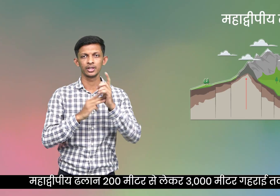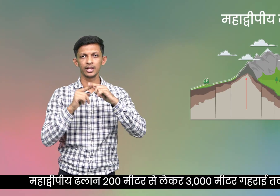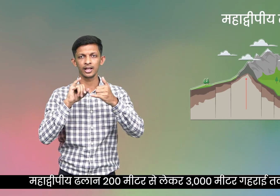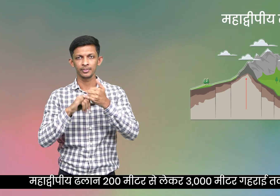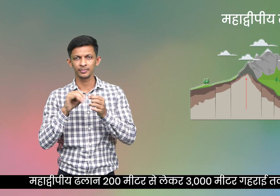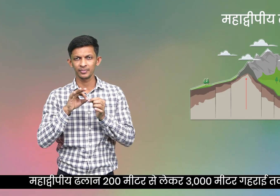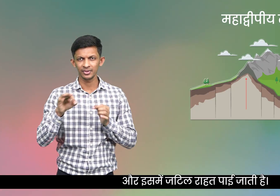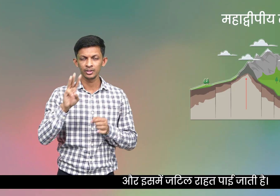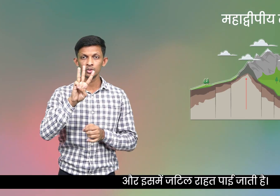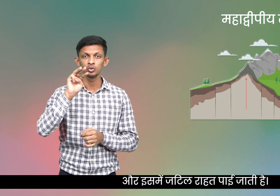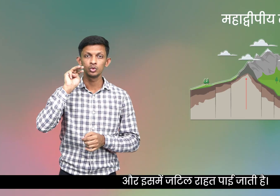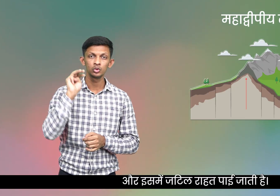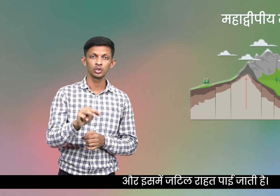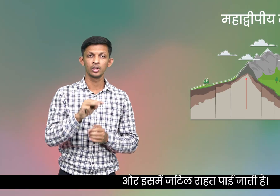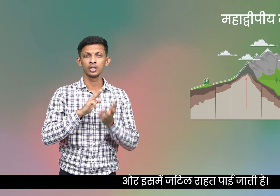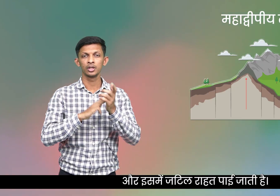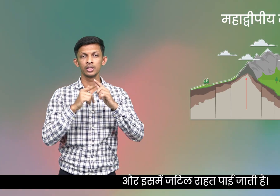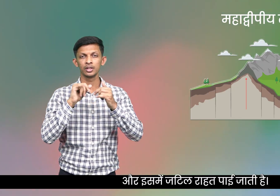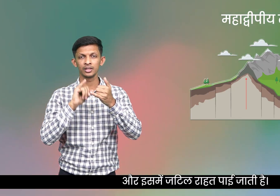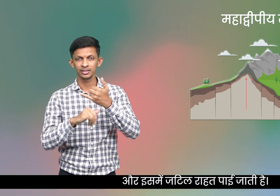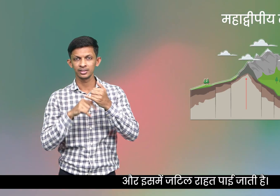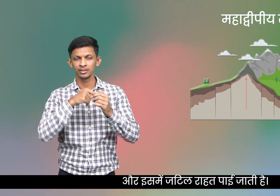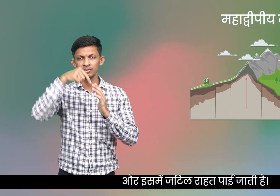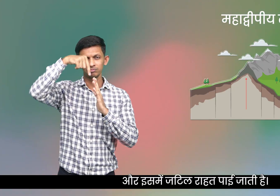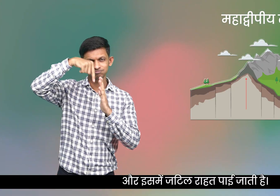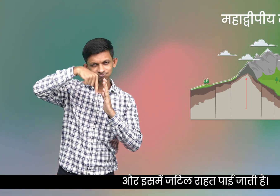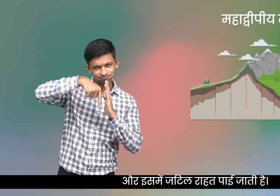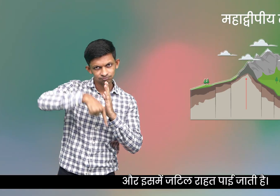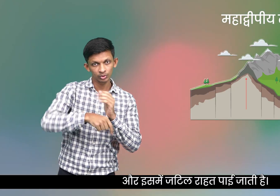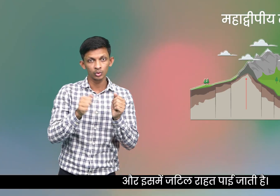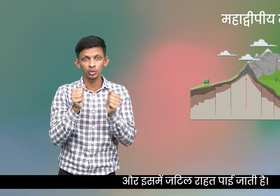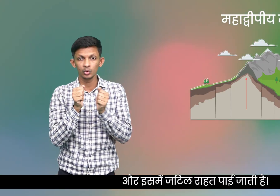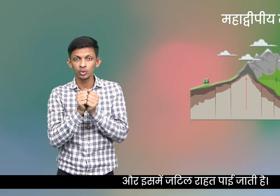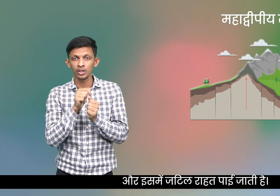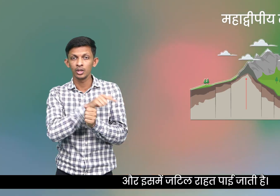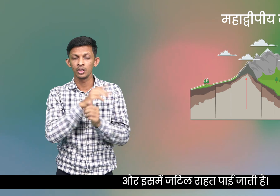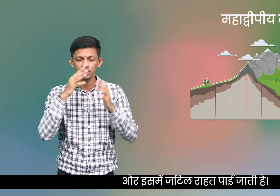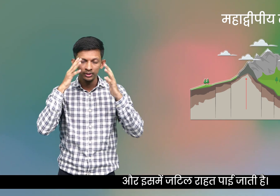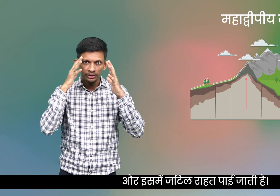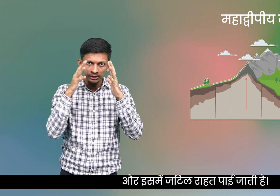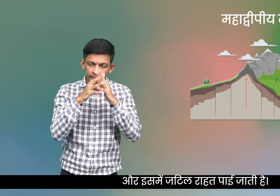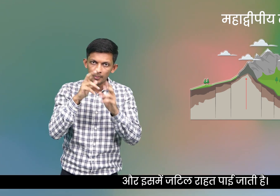है और इसमें जटिल राहत पाई जाती है।